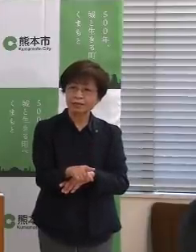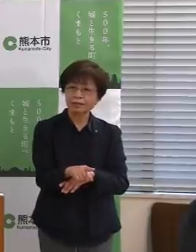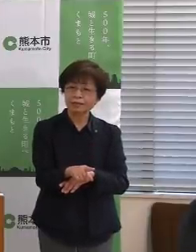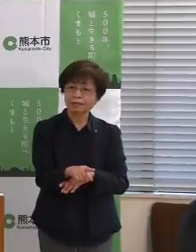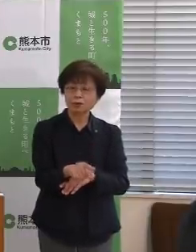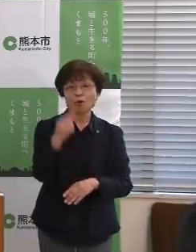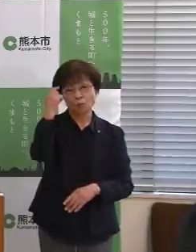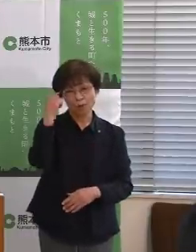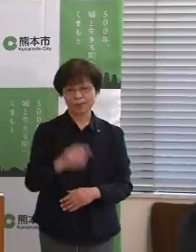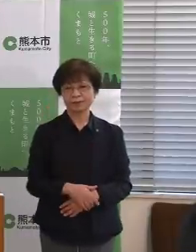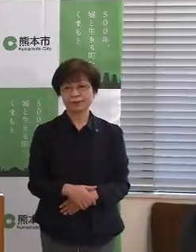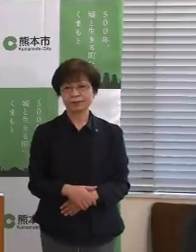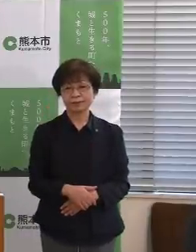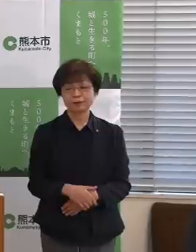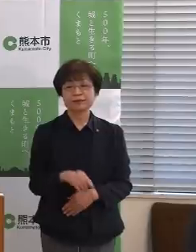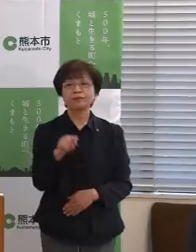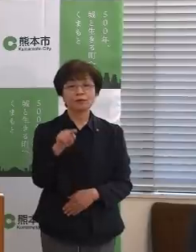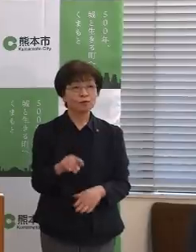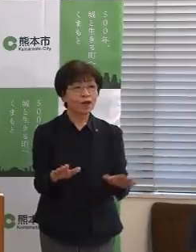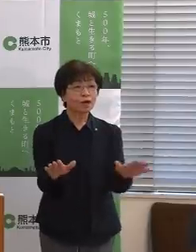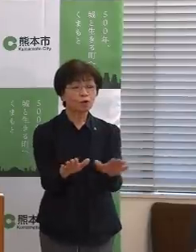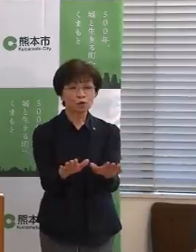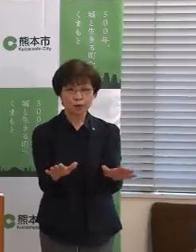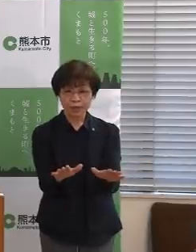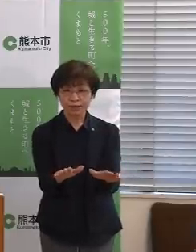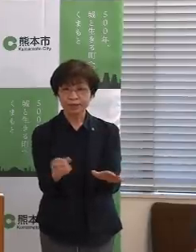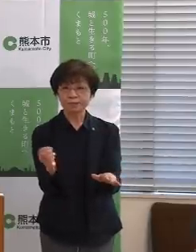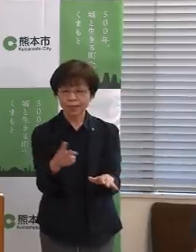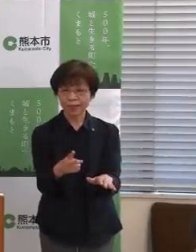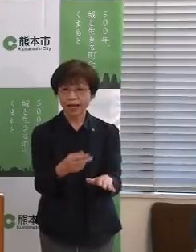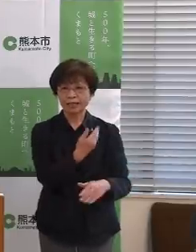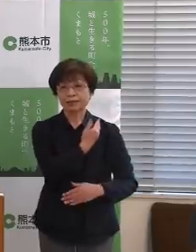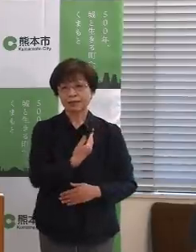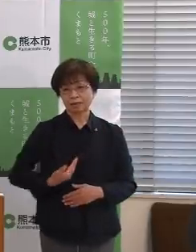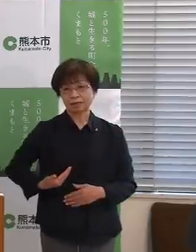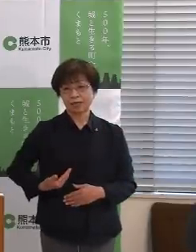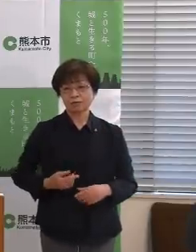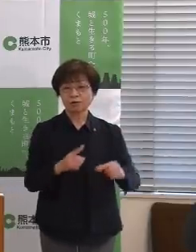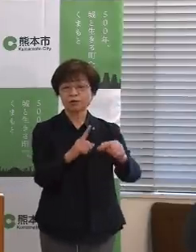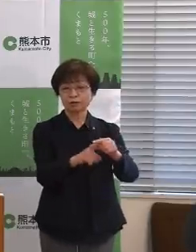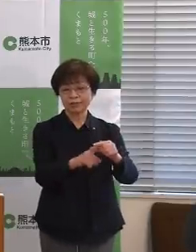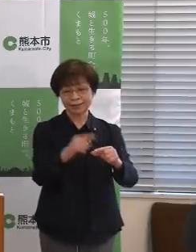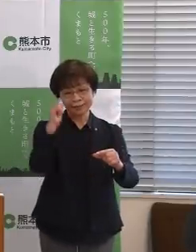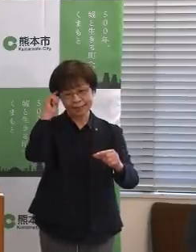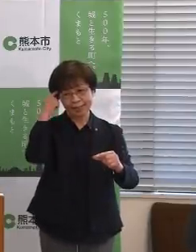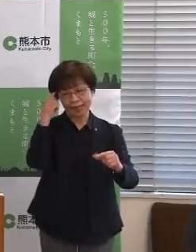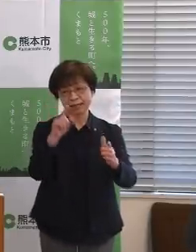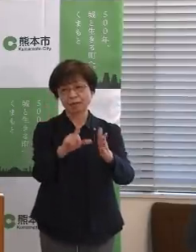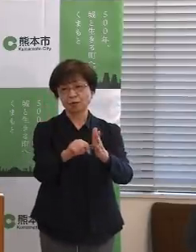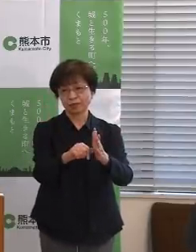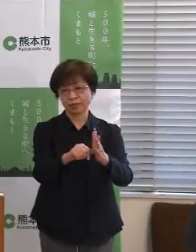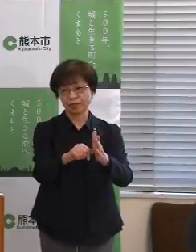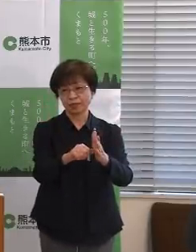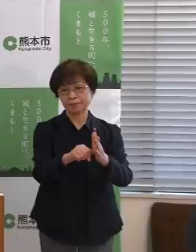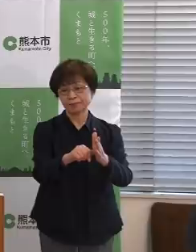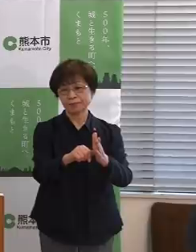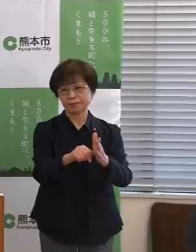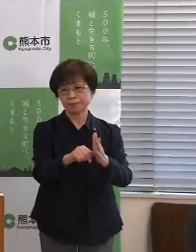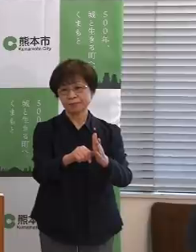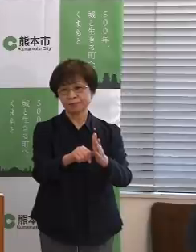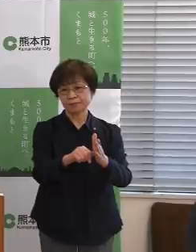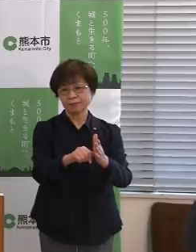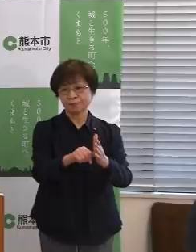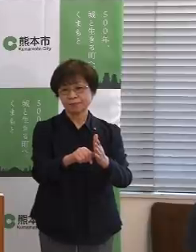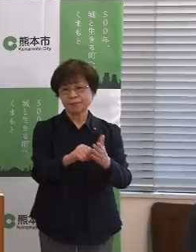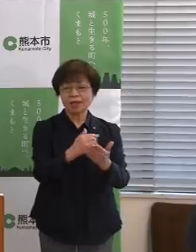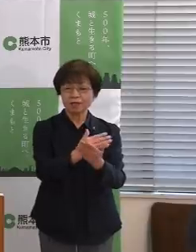ません。これは、子どもさんたち、それから学生さんたちを中心に考えたときには、やはりあらゆる